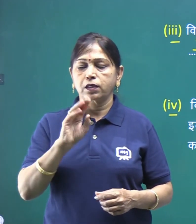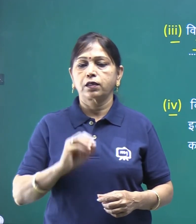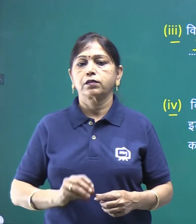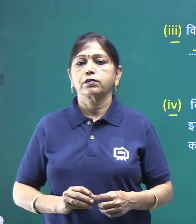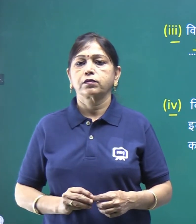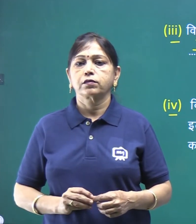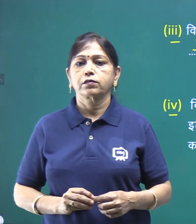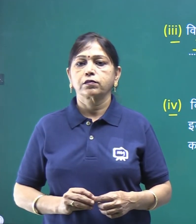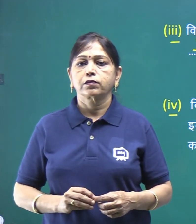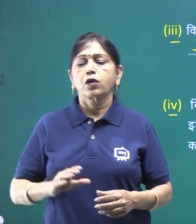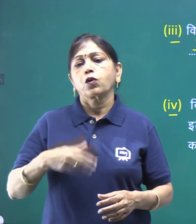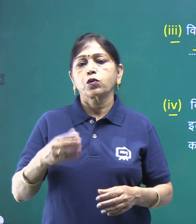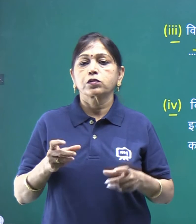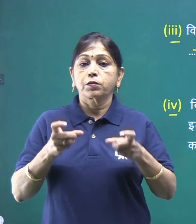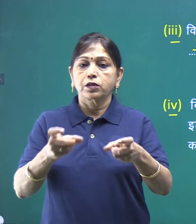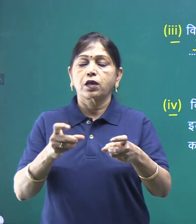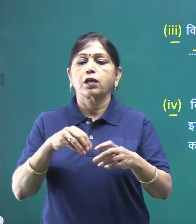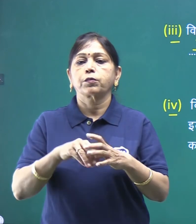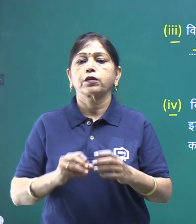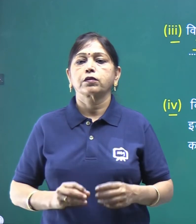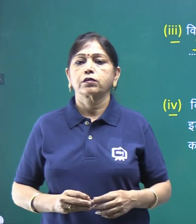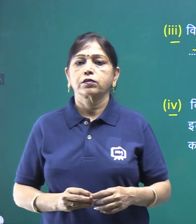4, किसी चालक में